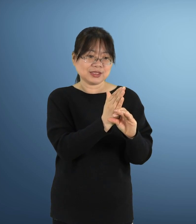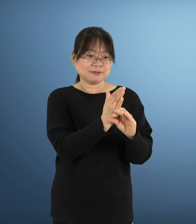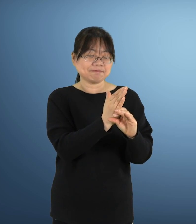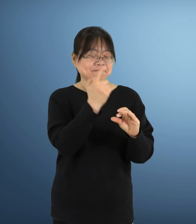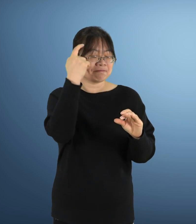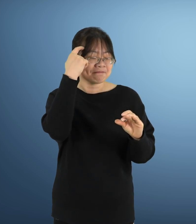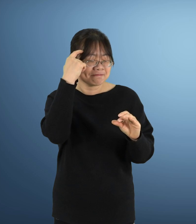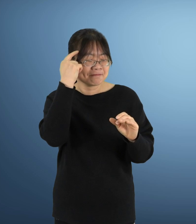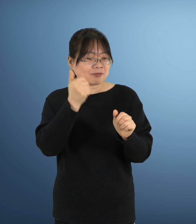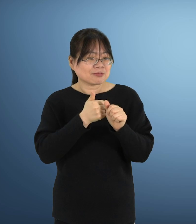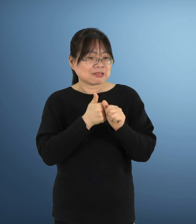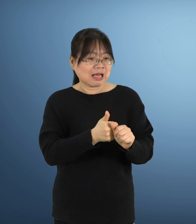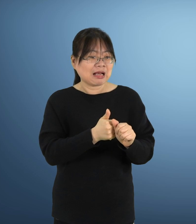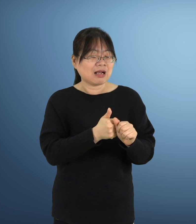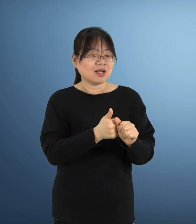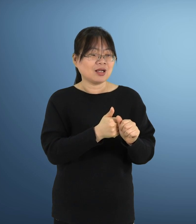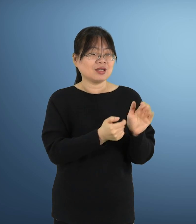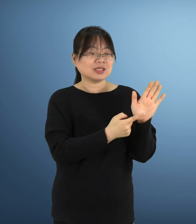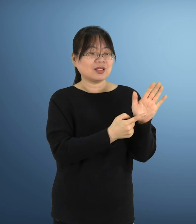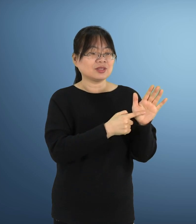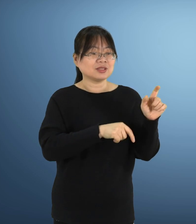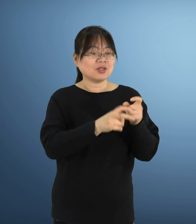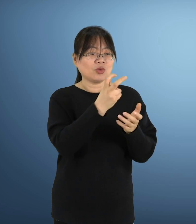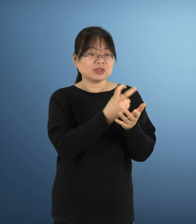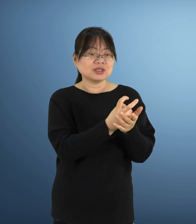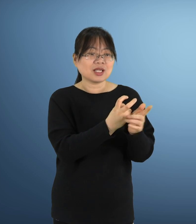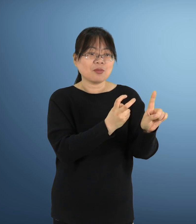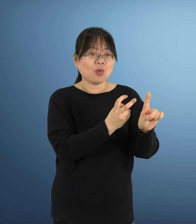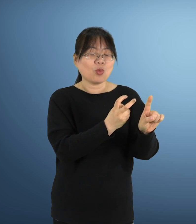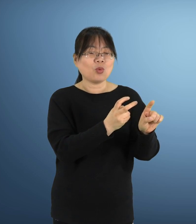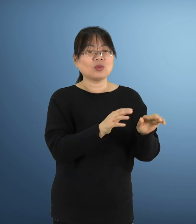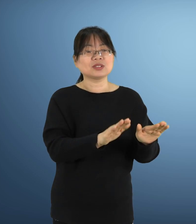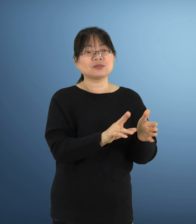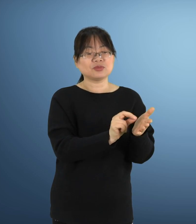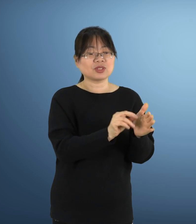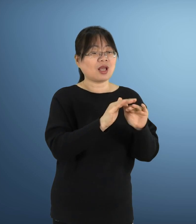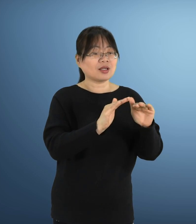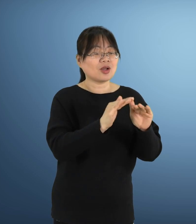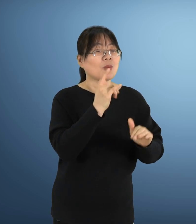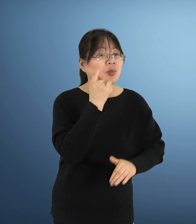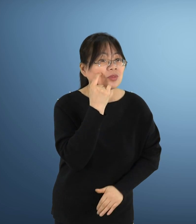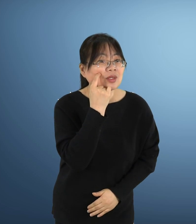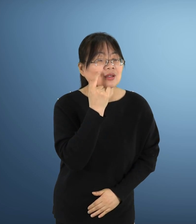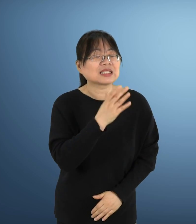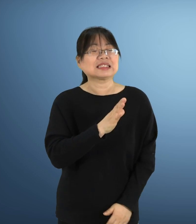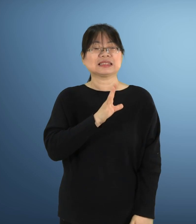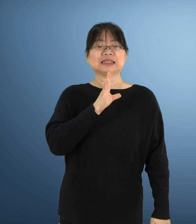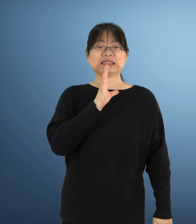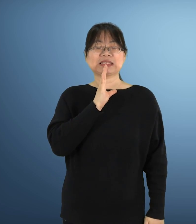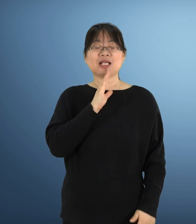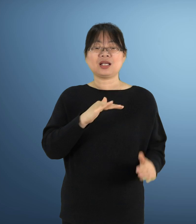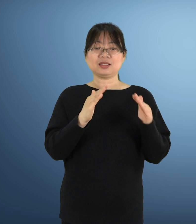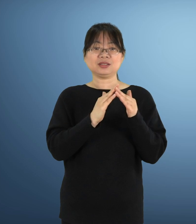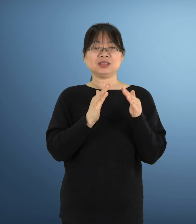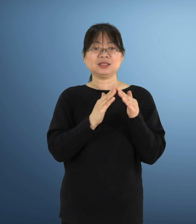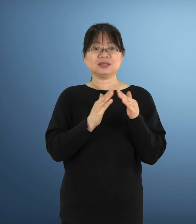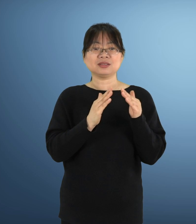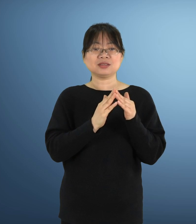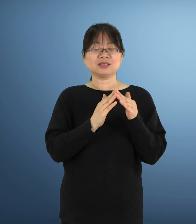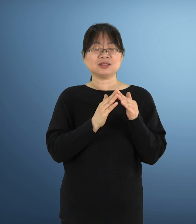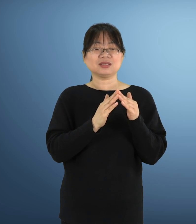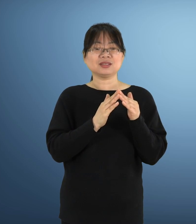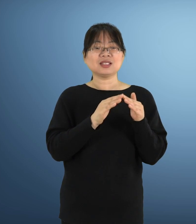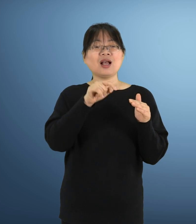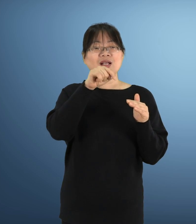수많은 정책들이 시대적 대안이 될 수가 없어요. 정말 주택은